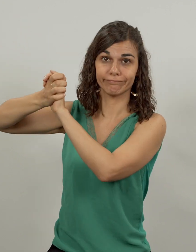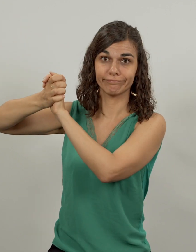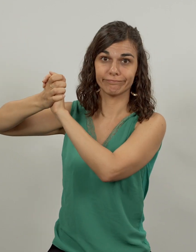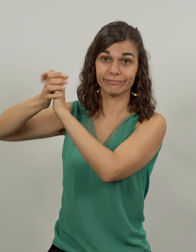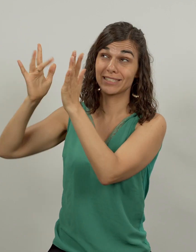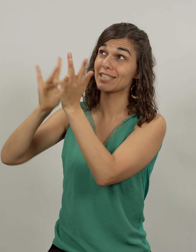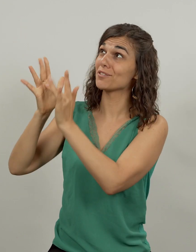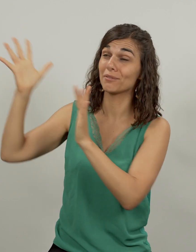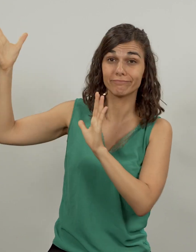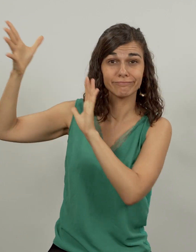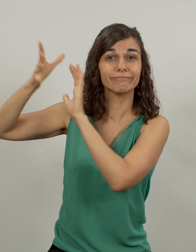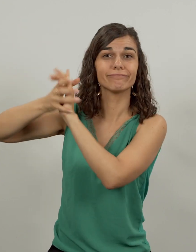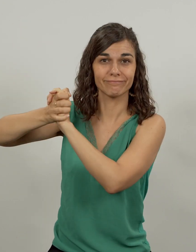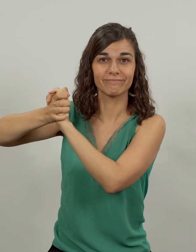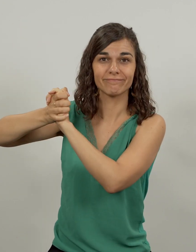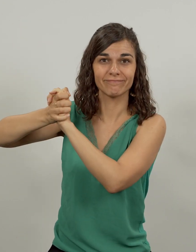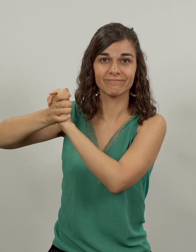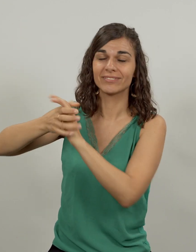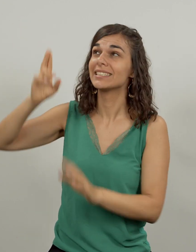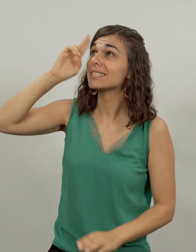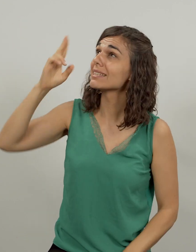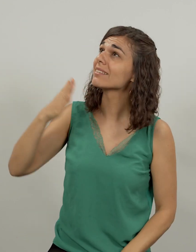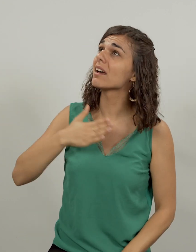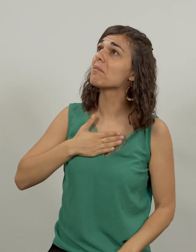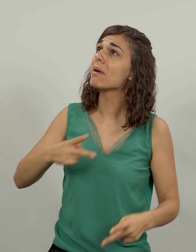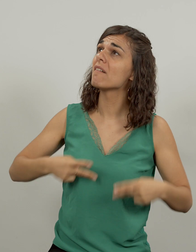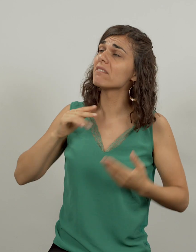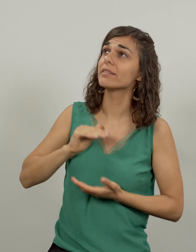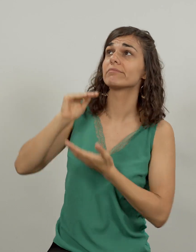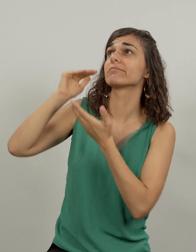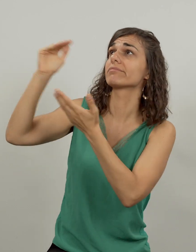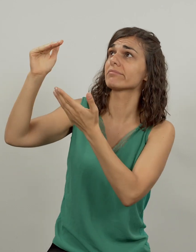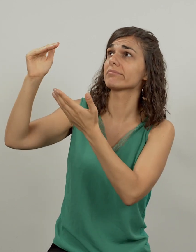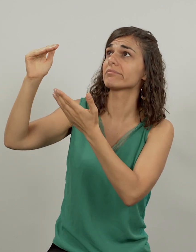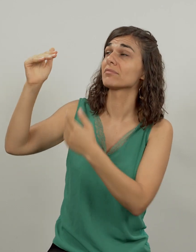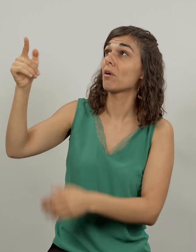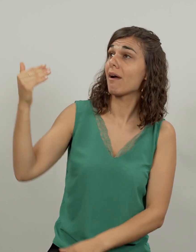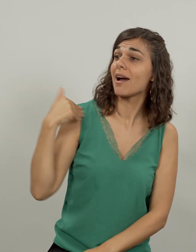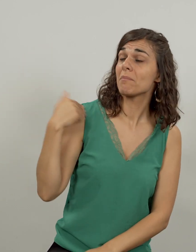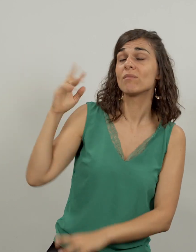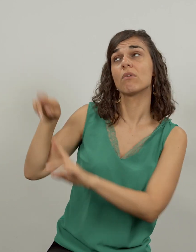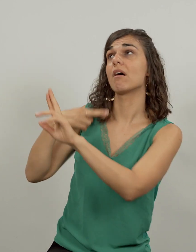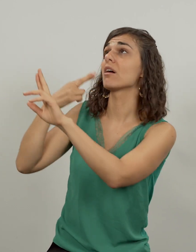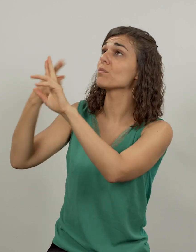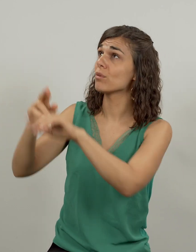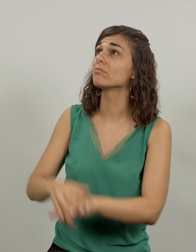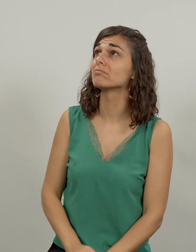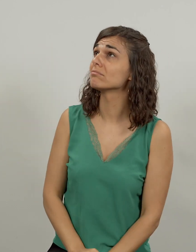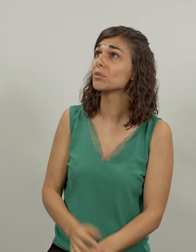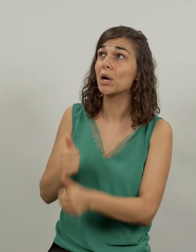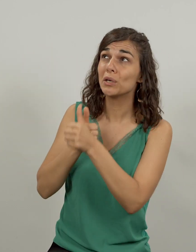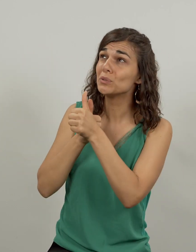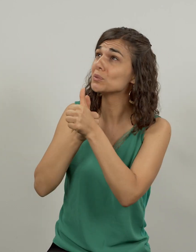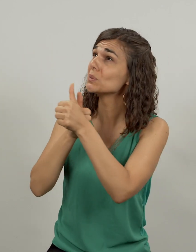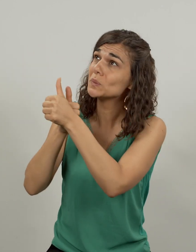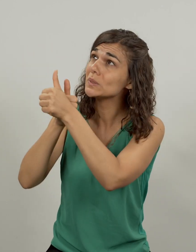de l'ange de l'Éternel, prendre la main de Jésus, de dire, Seigneur, prends ma vie, je réponds à ton appel